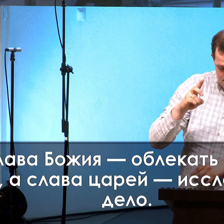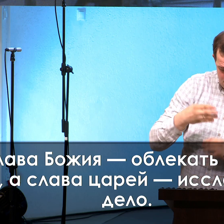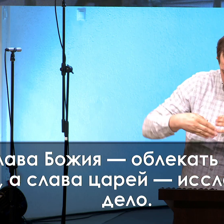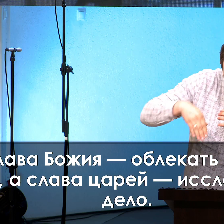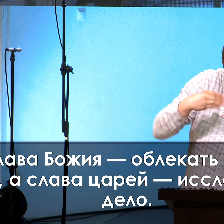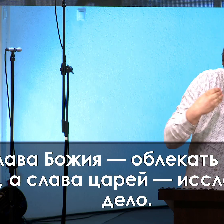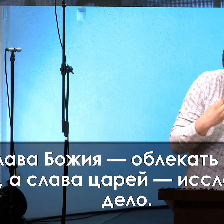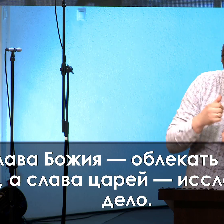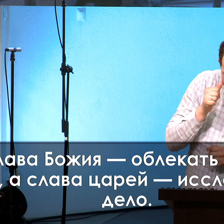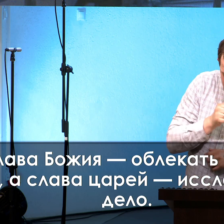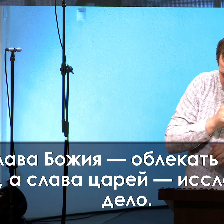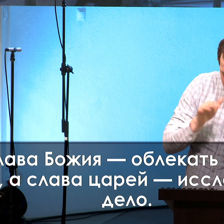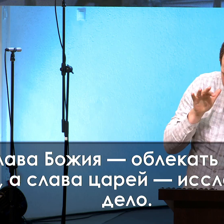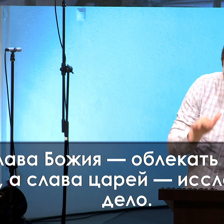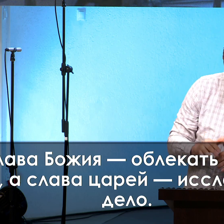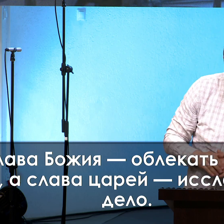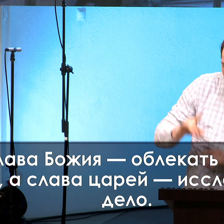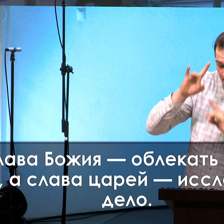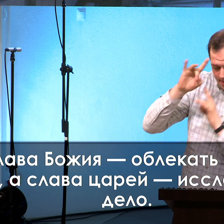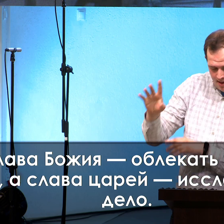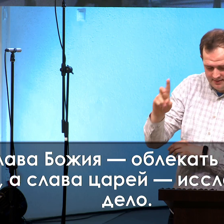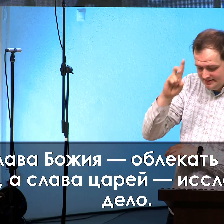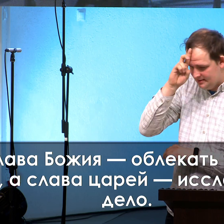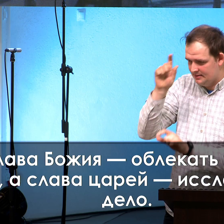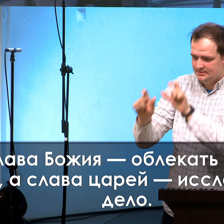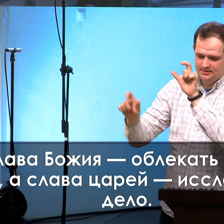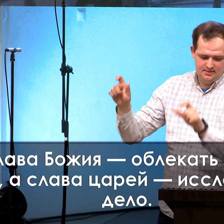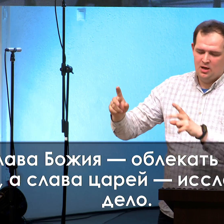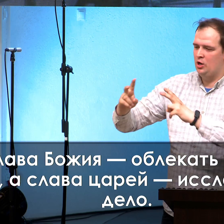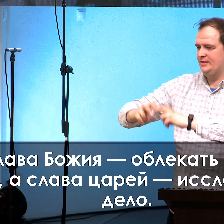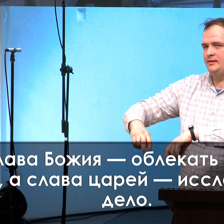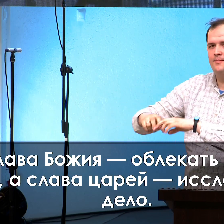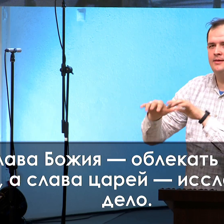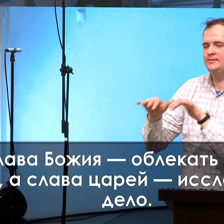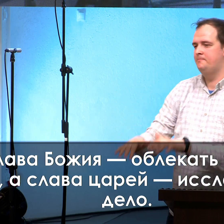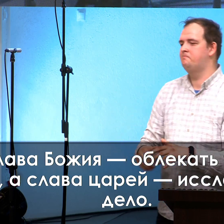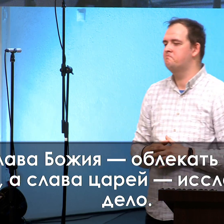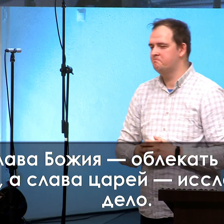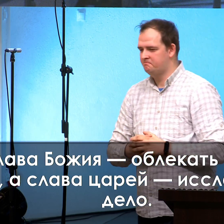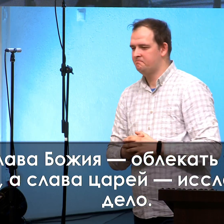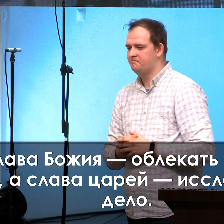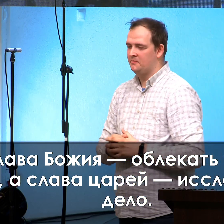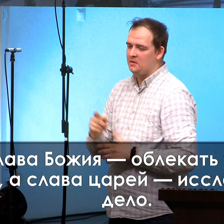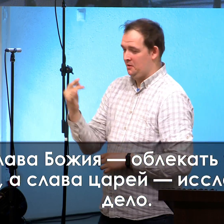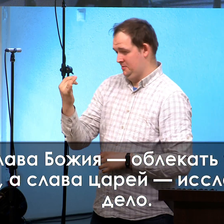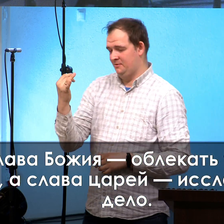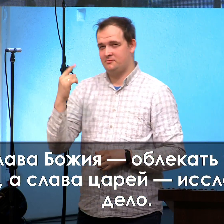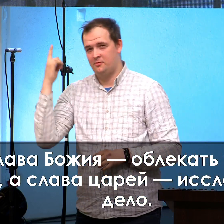Слава Божия облекать тайною дело, а слава царей исследовать дело.